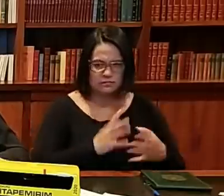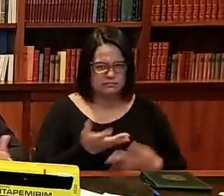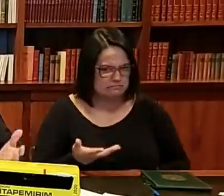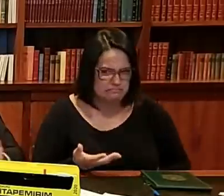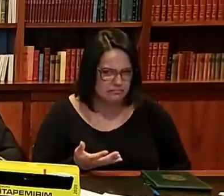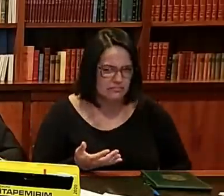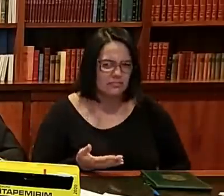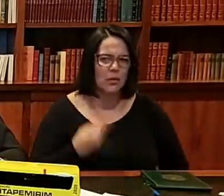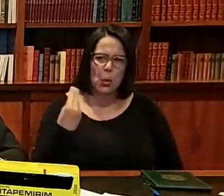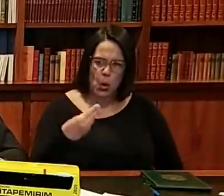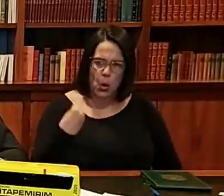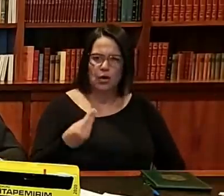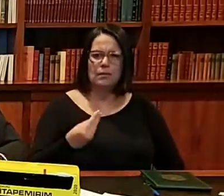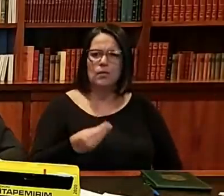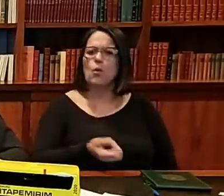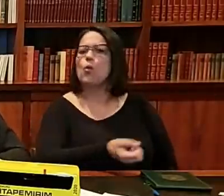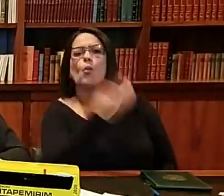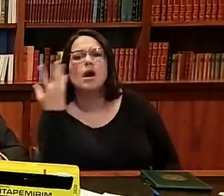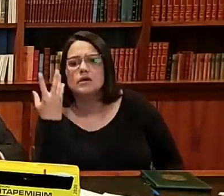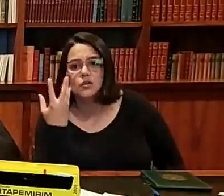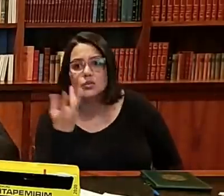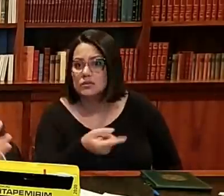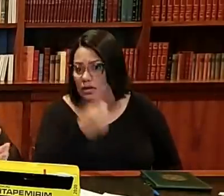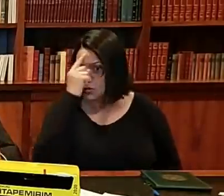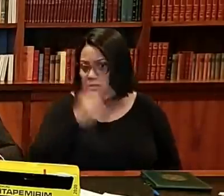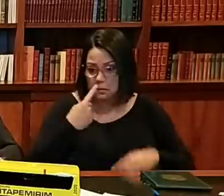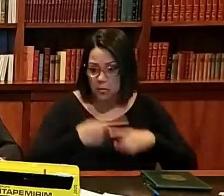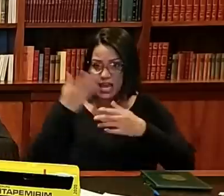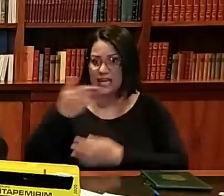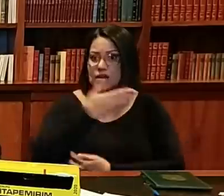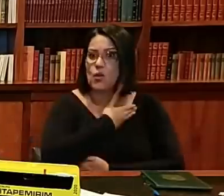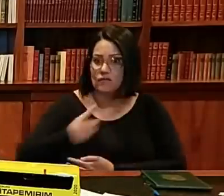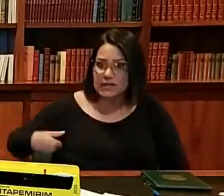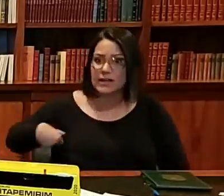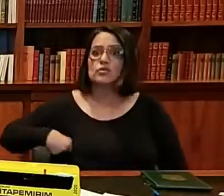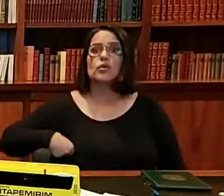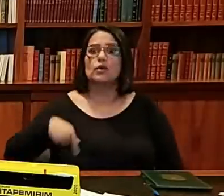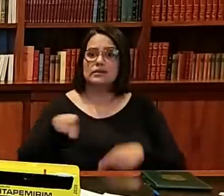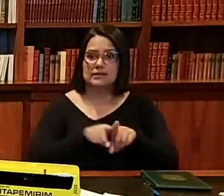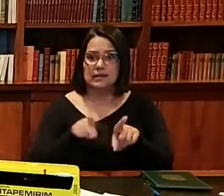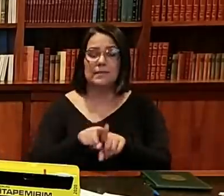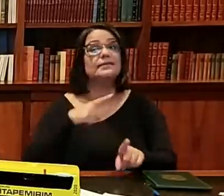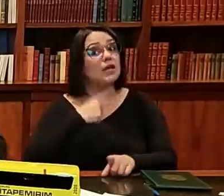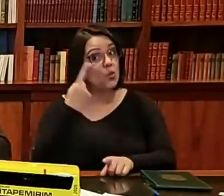Tá? Batendo em mim. É, quanto custaria isso aí? Eu não sei porque aquele governador que também tem